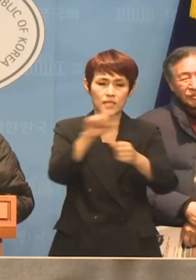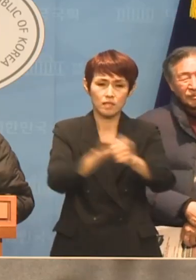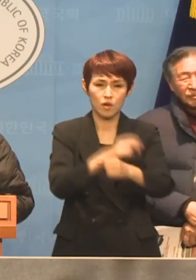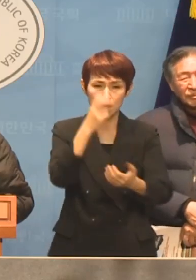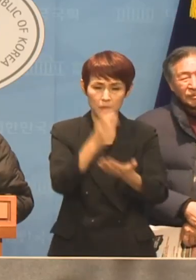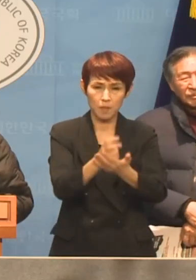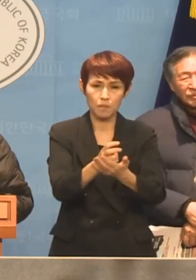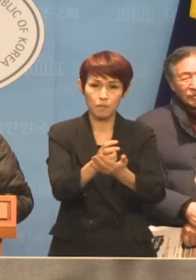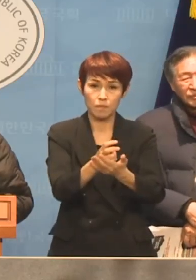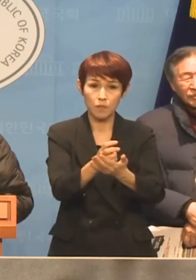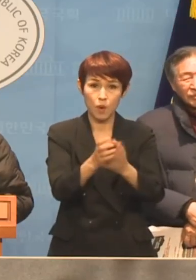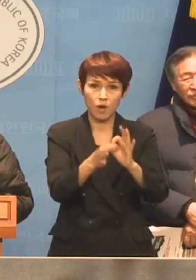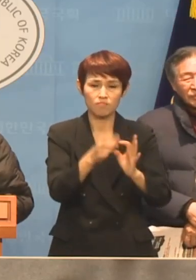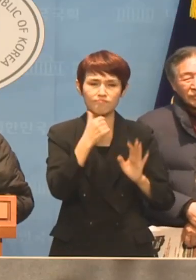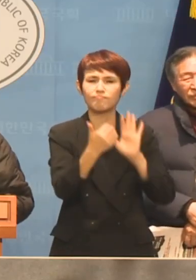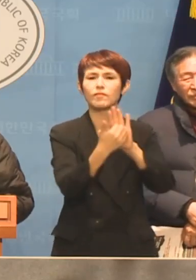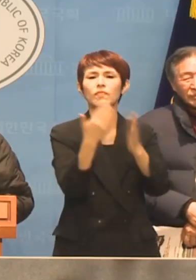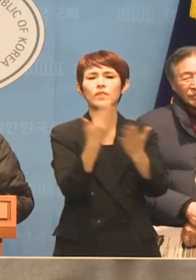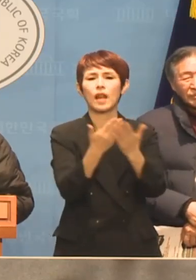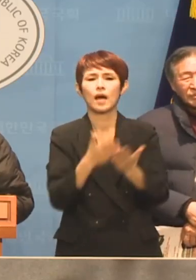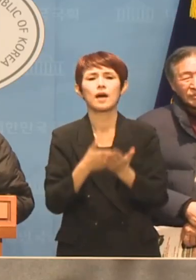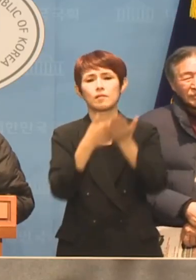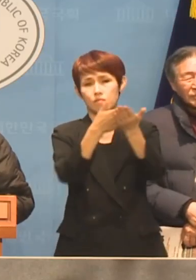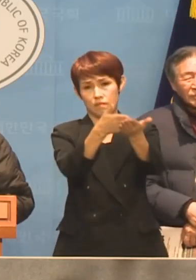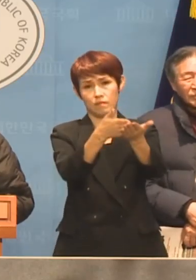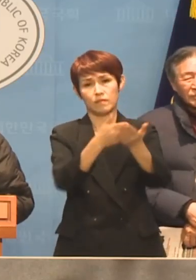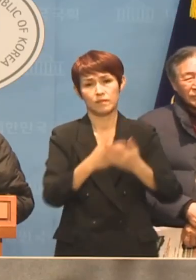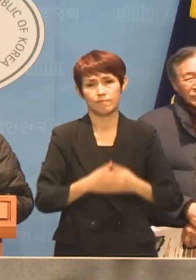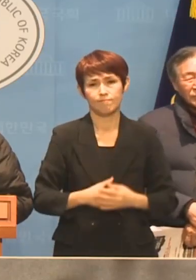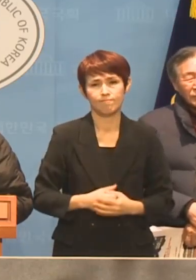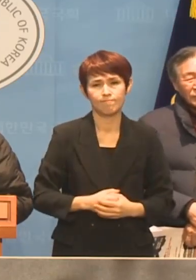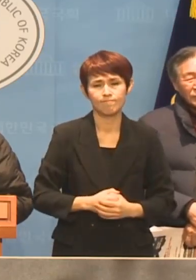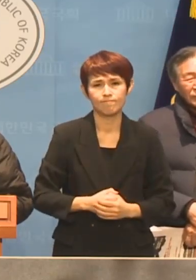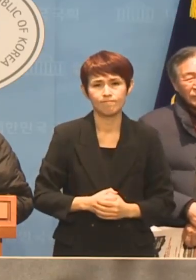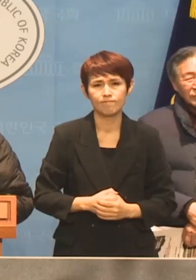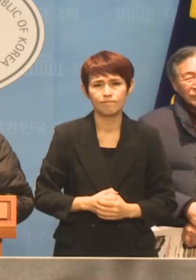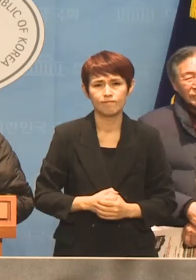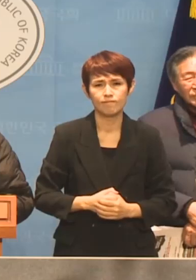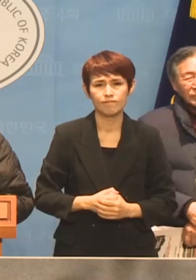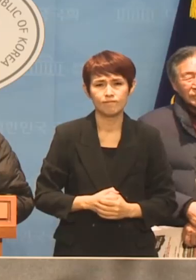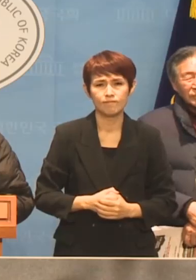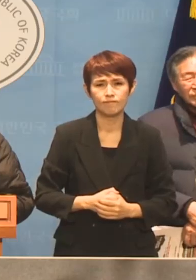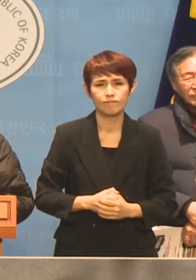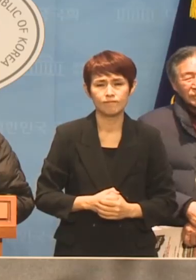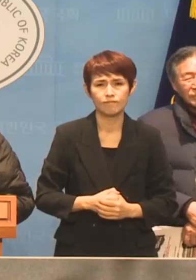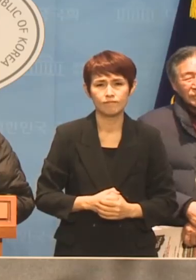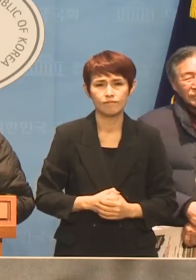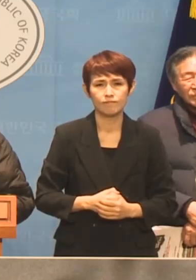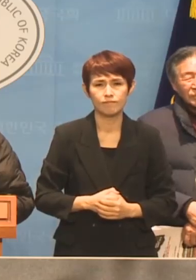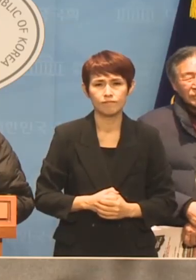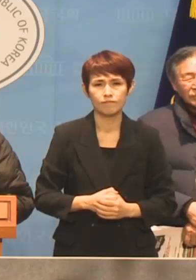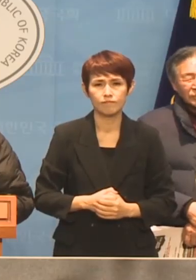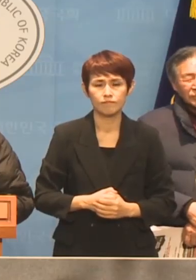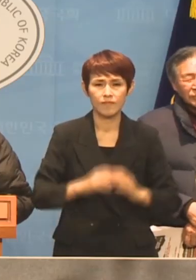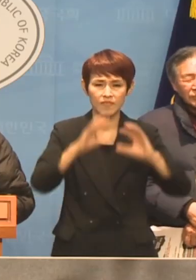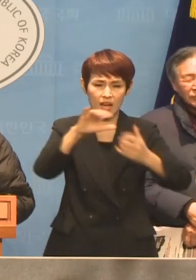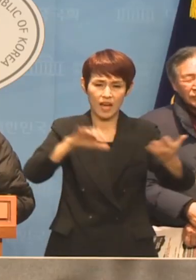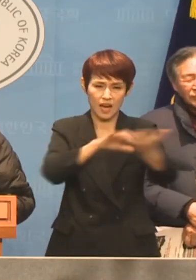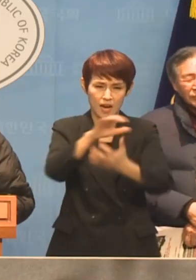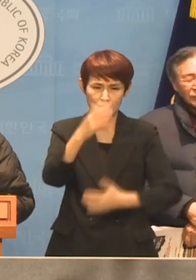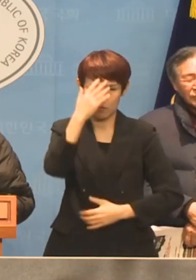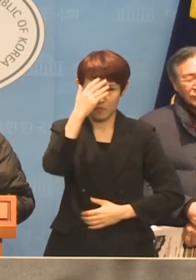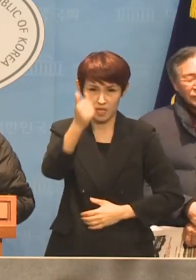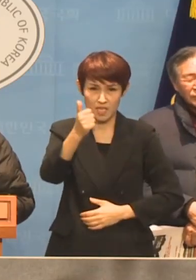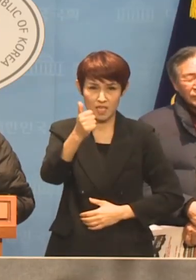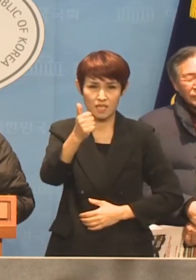대해 제2요구권을 행사할 것을 강요하고 있다. 노골적으로 내란 우두머리